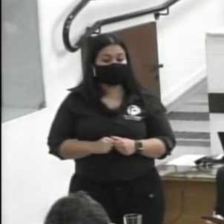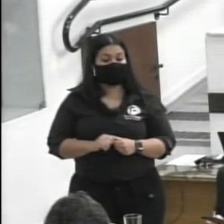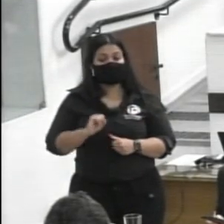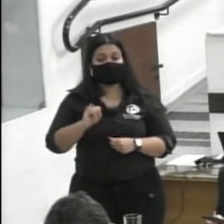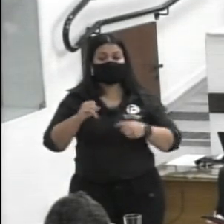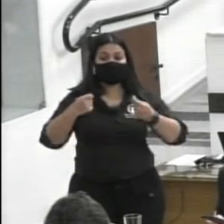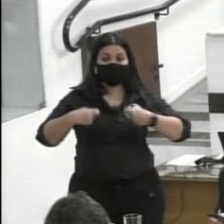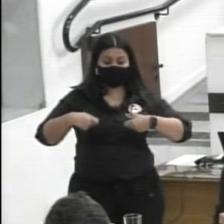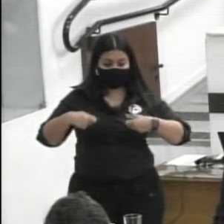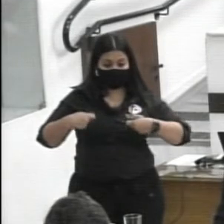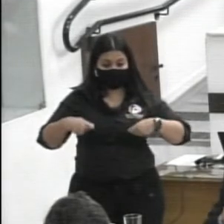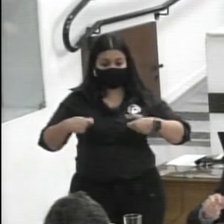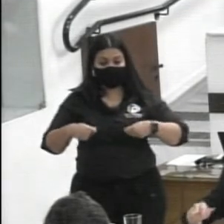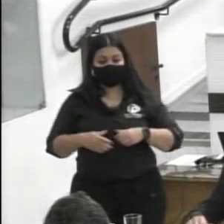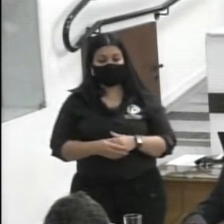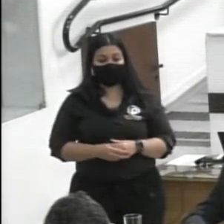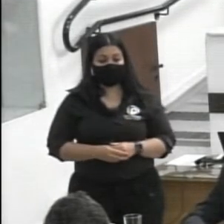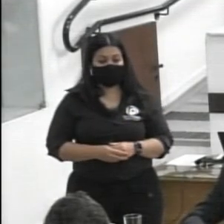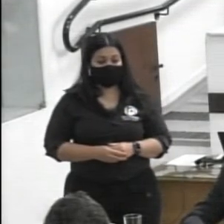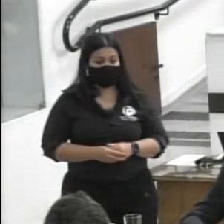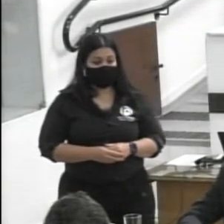me inscrevo novamente.